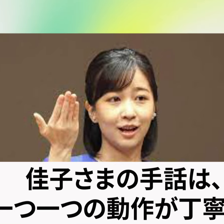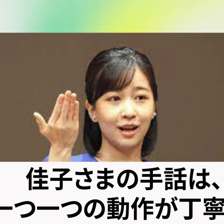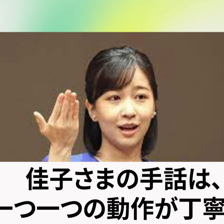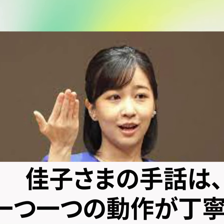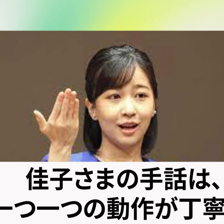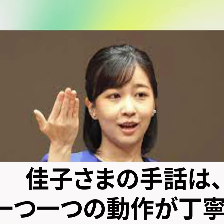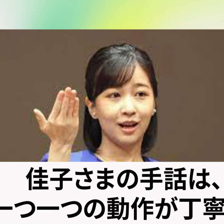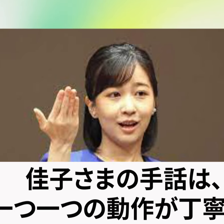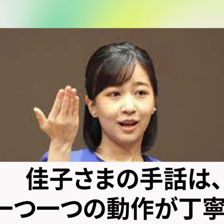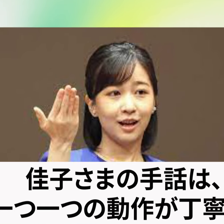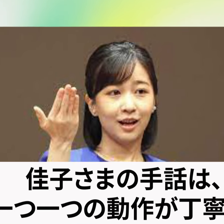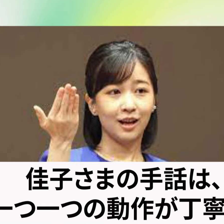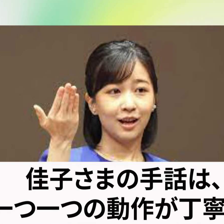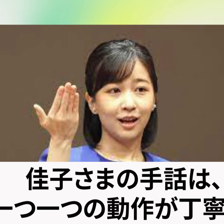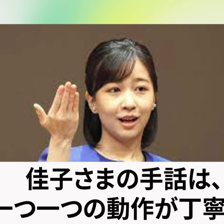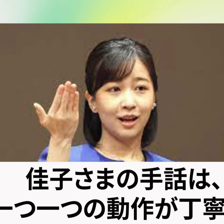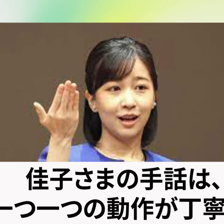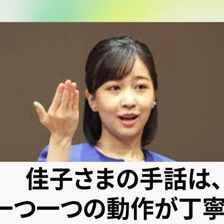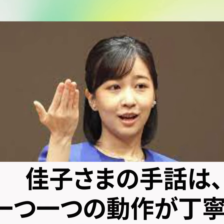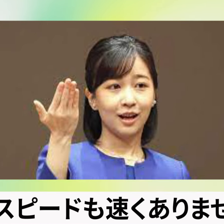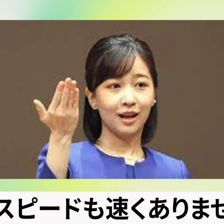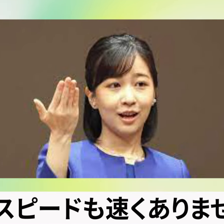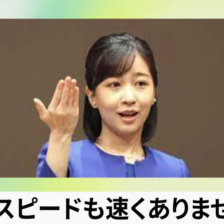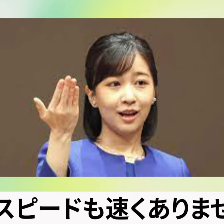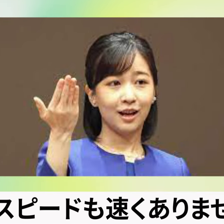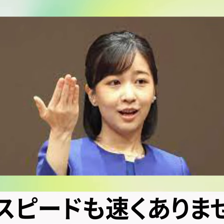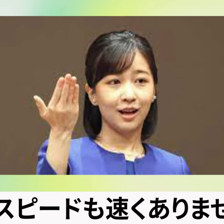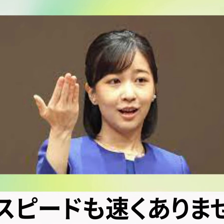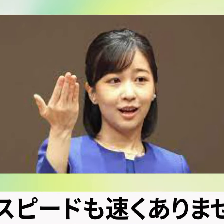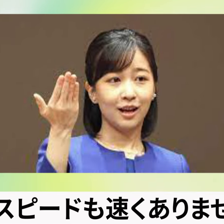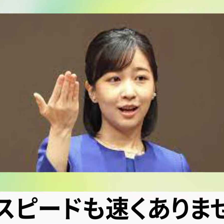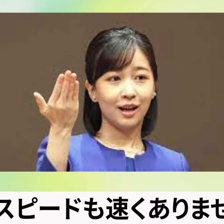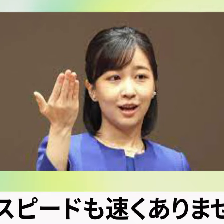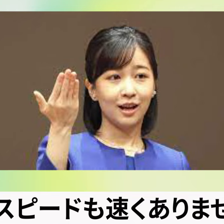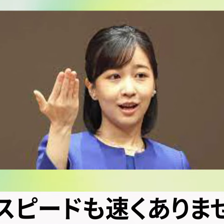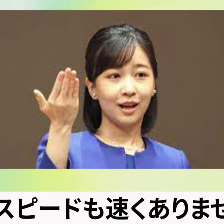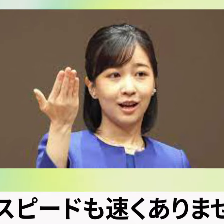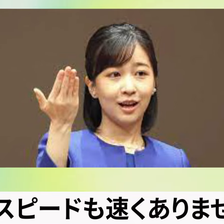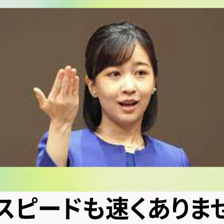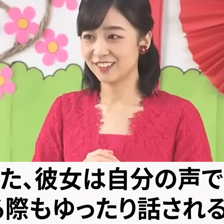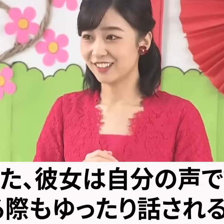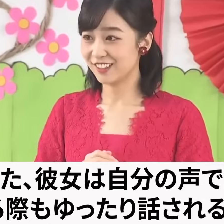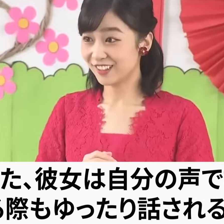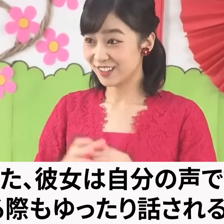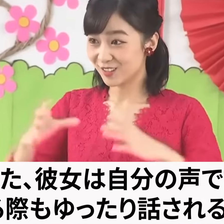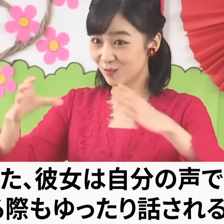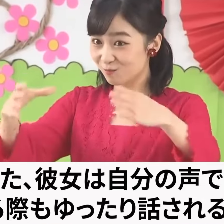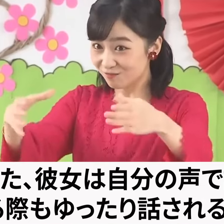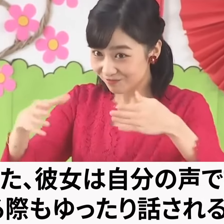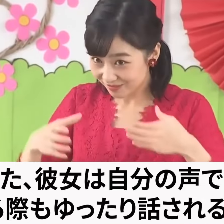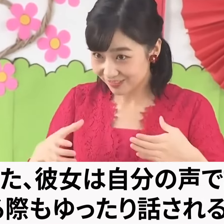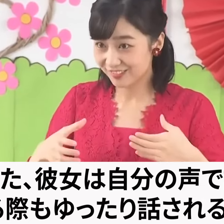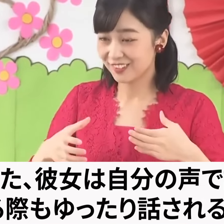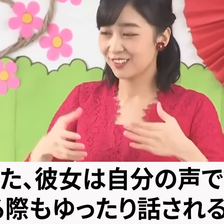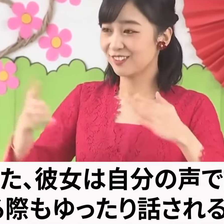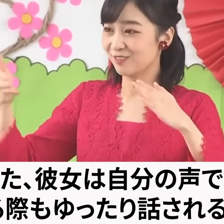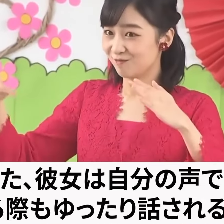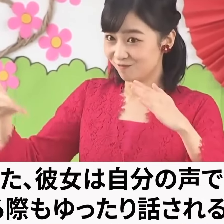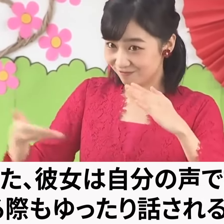話は一つ一つの動作が丁寧でスピードも速くありません。また彼女は自分の声で話